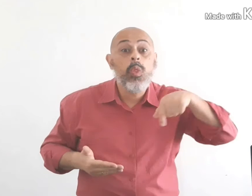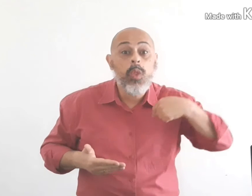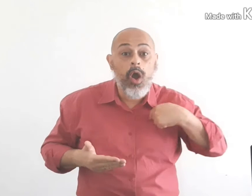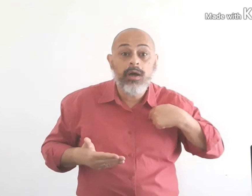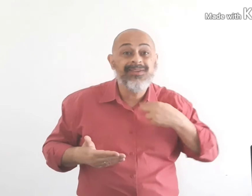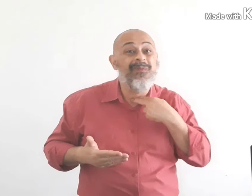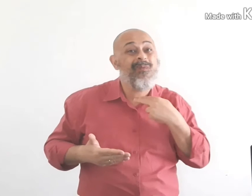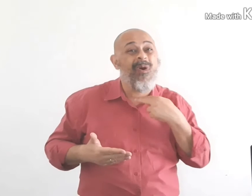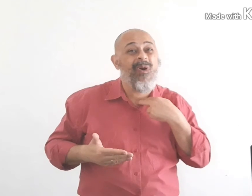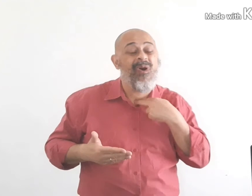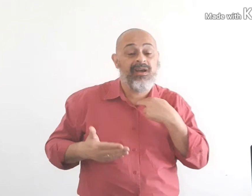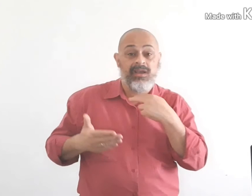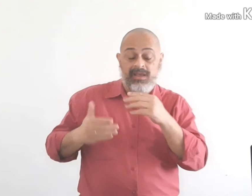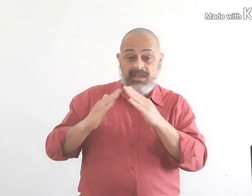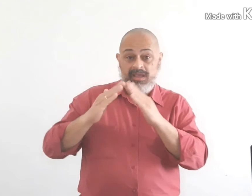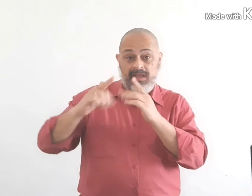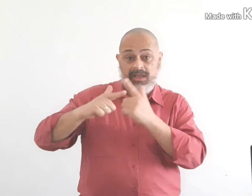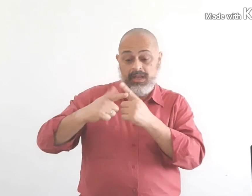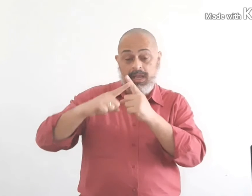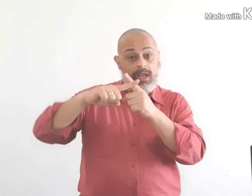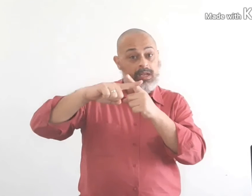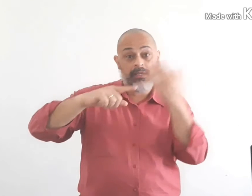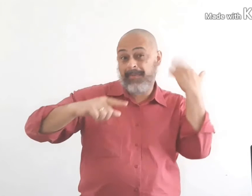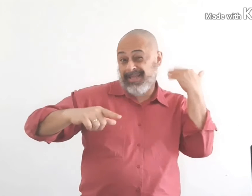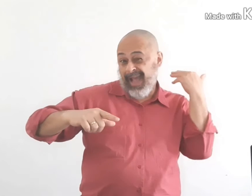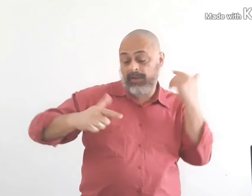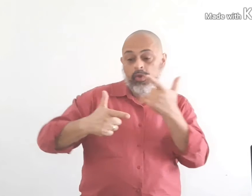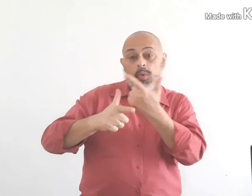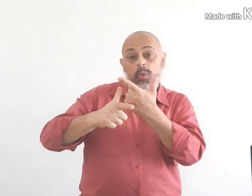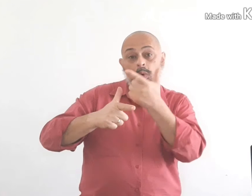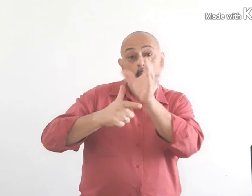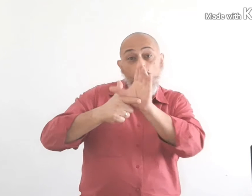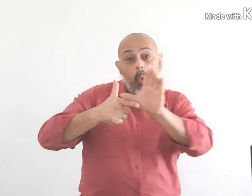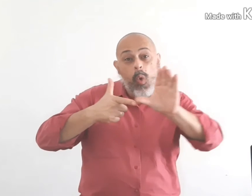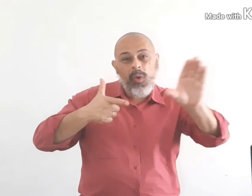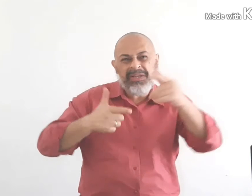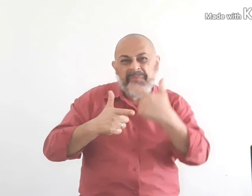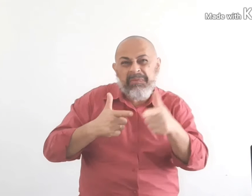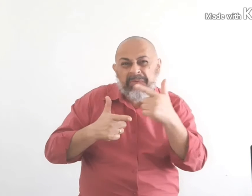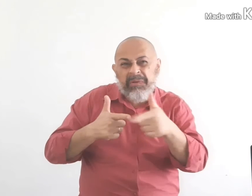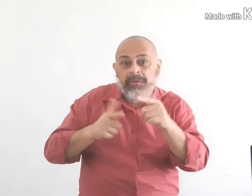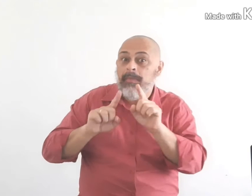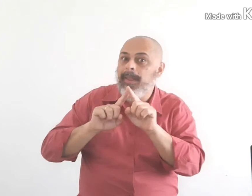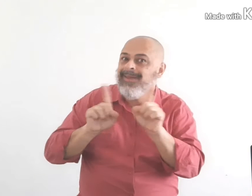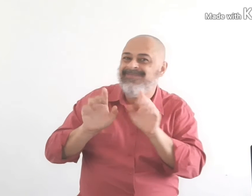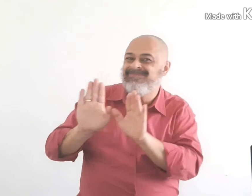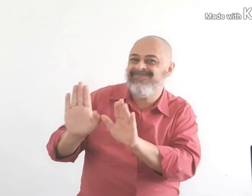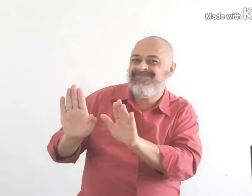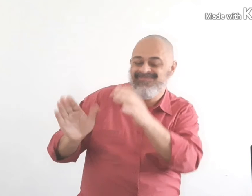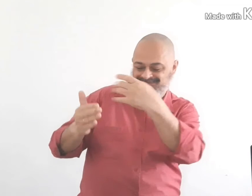Corinto, mas sejamos espirituais como a igreja de Tessalônica. E o Senhor se agrade em